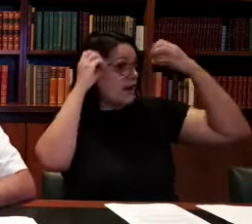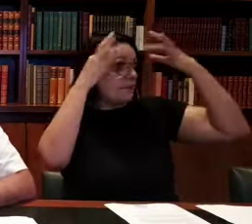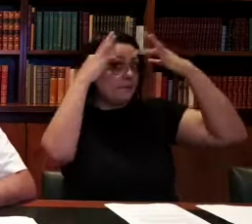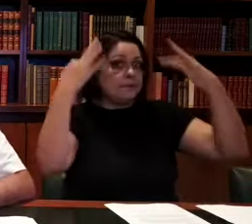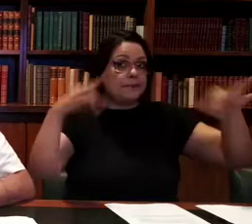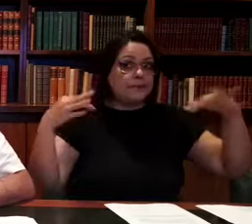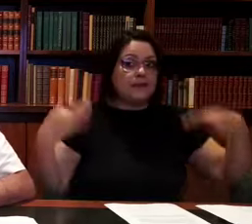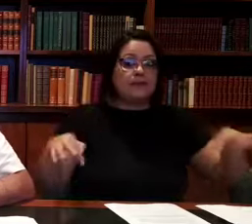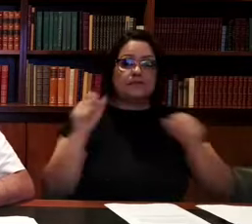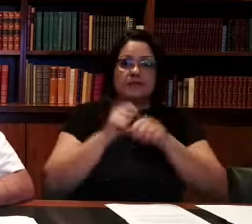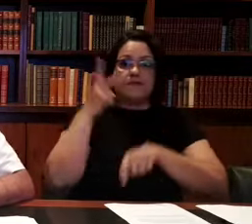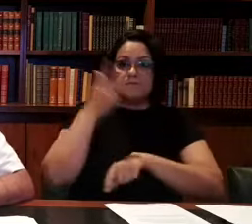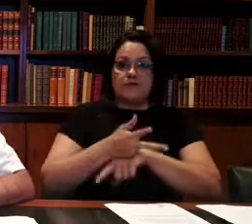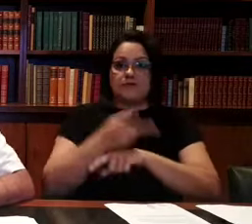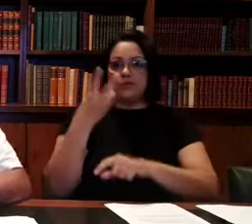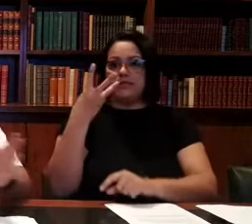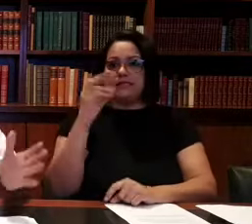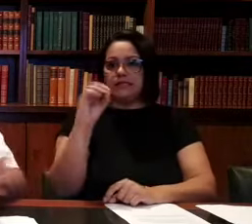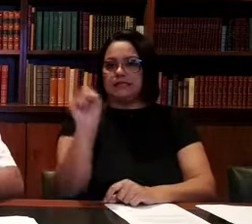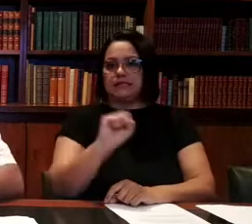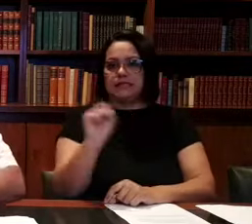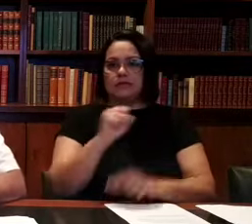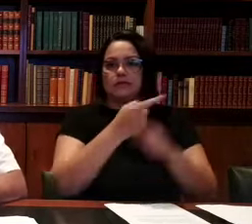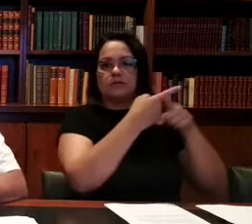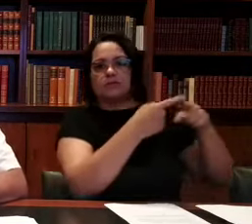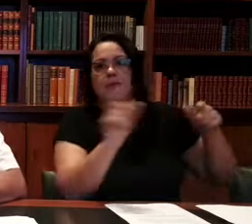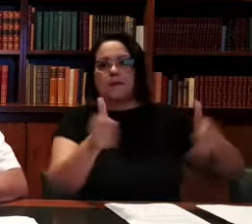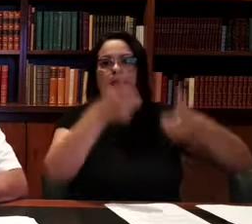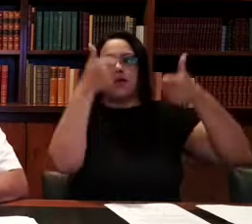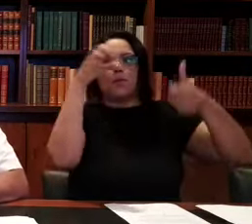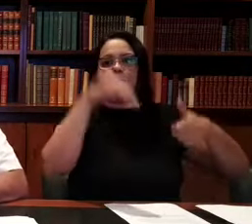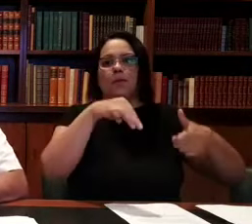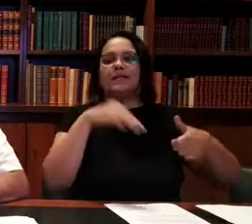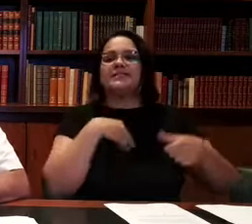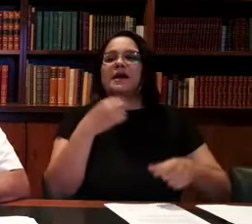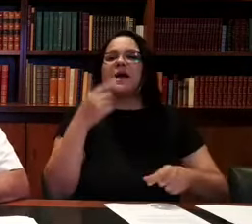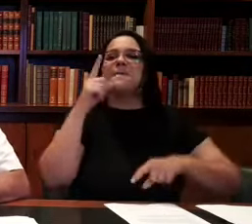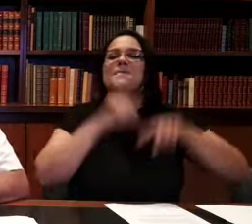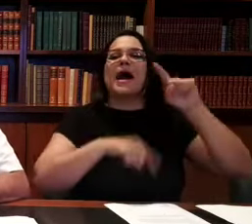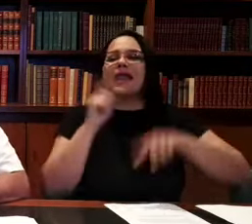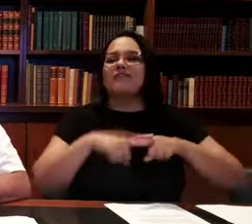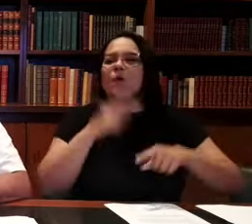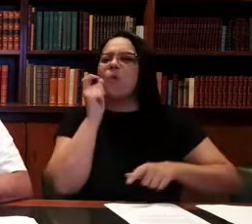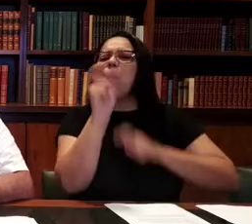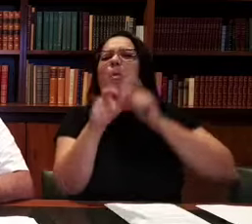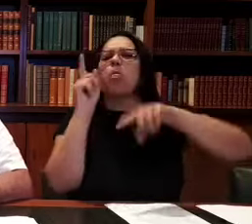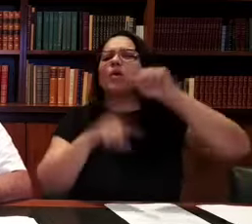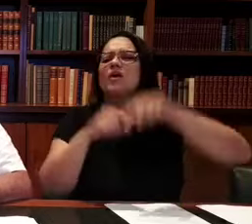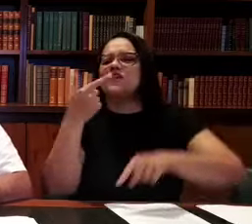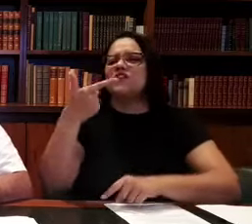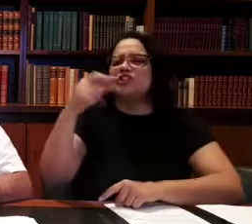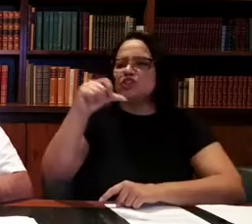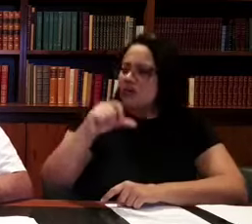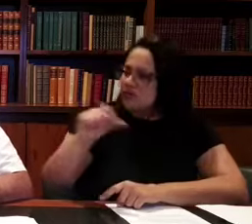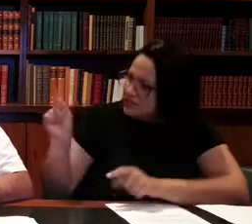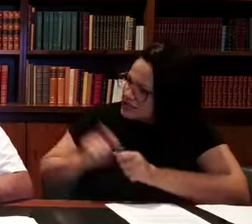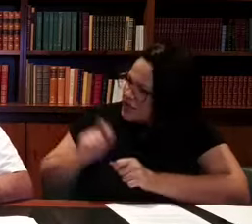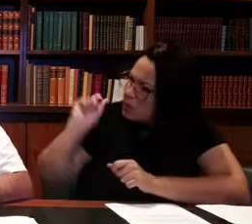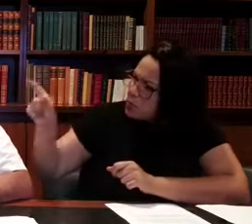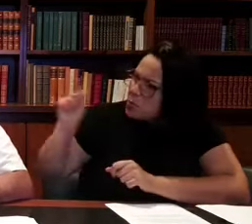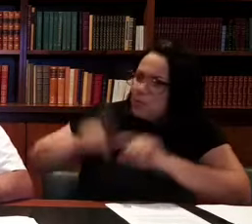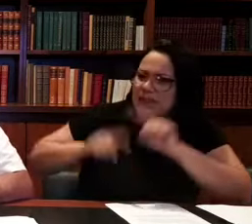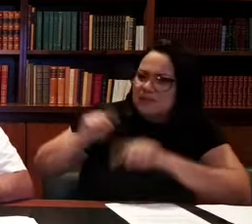fizer um vídeo de 30 segundos não os melhores momentos que o fim de mais palavrões meu vídeo Ana você já sabe algo palavra lado a